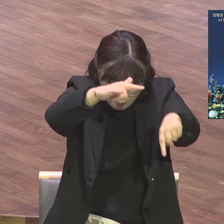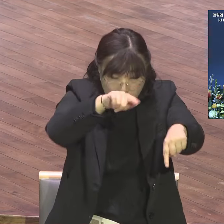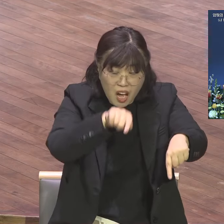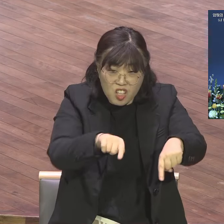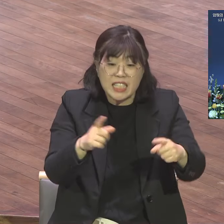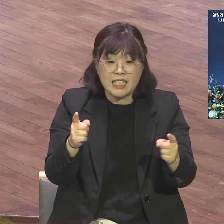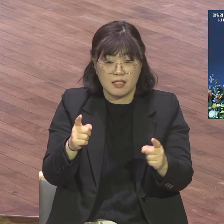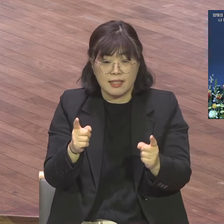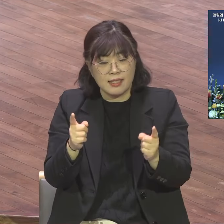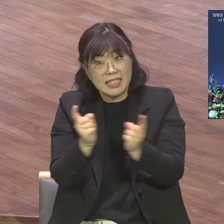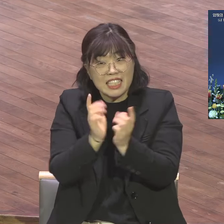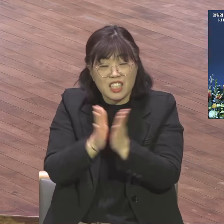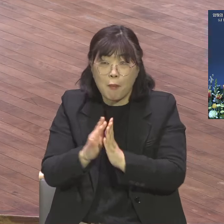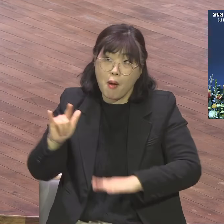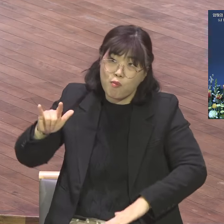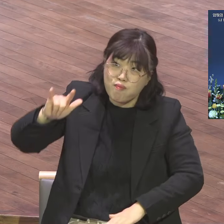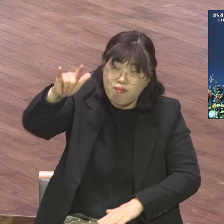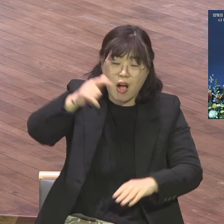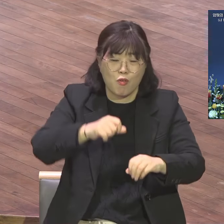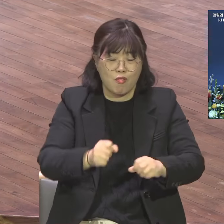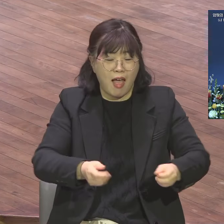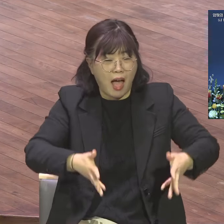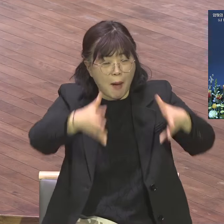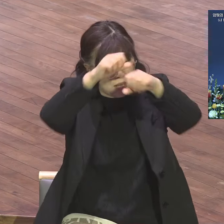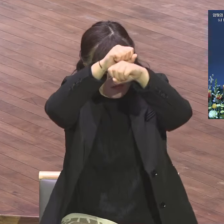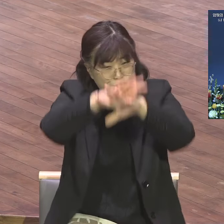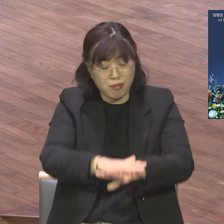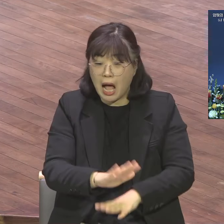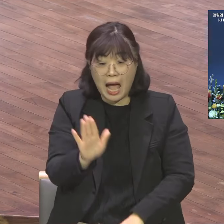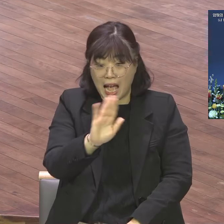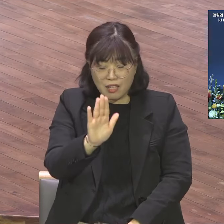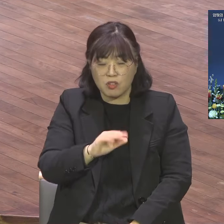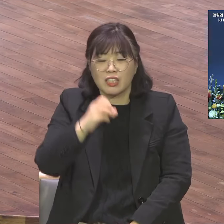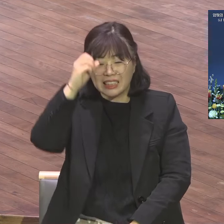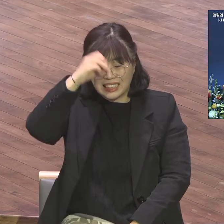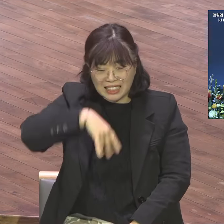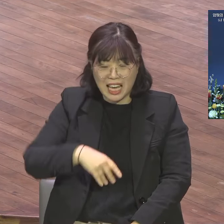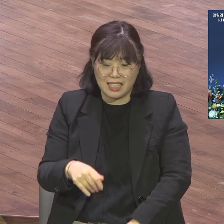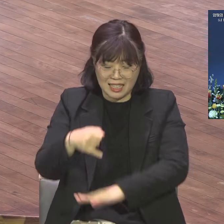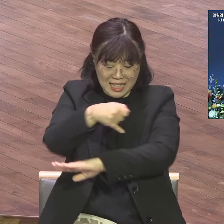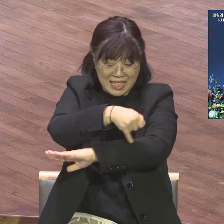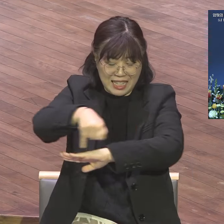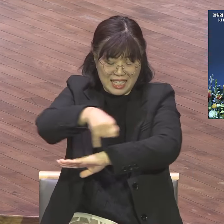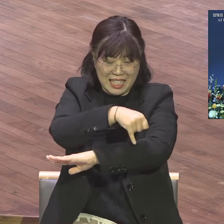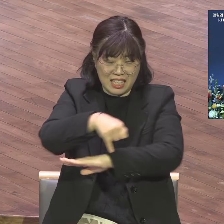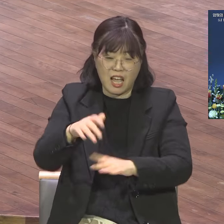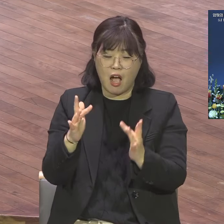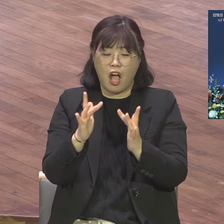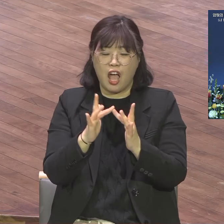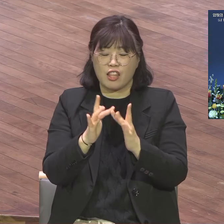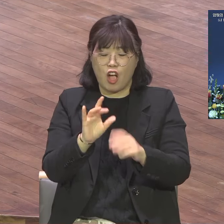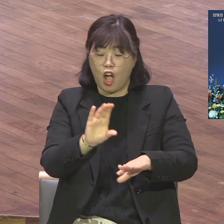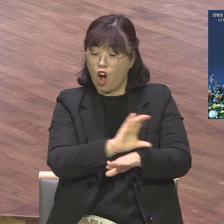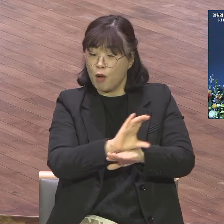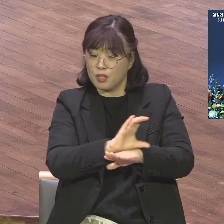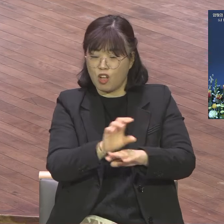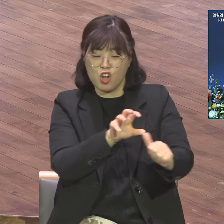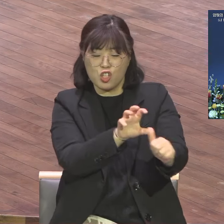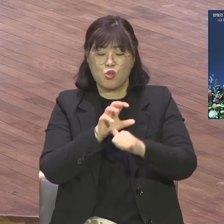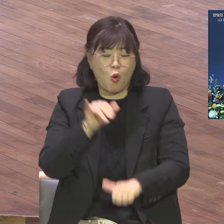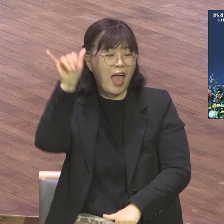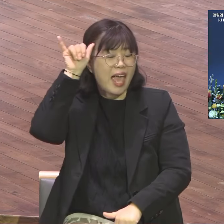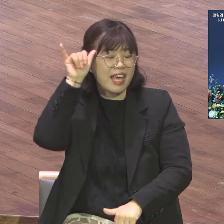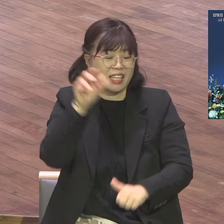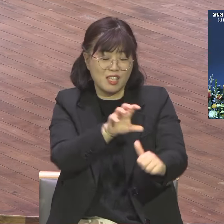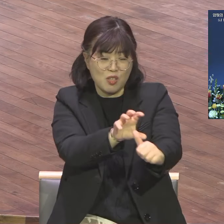막 그렇게 위험한 그 다 그렇게 조작한다고 이런 시대에 내리 시대에